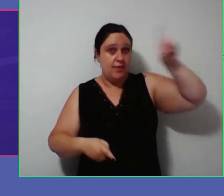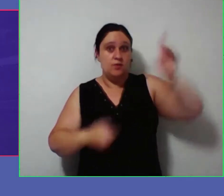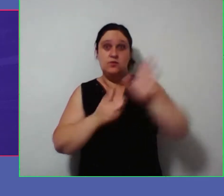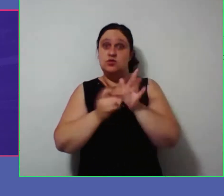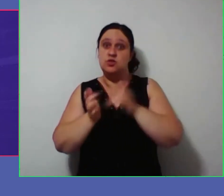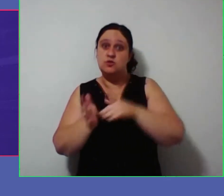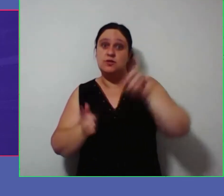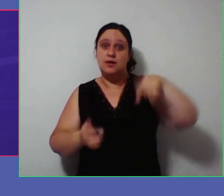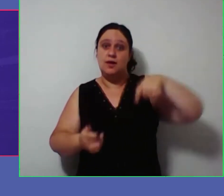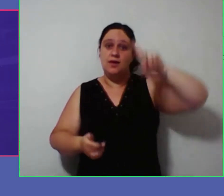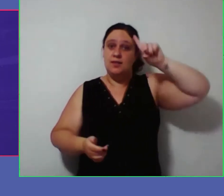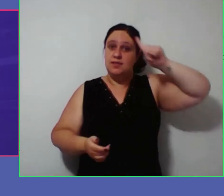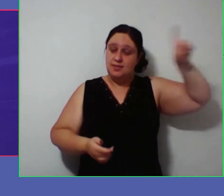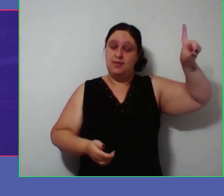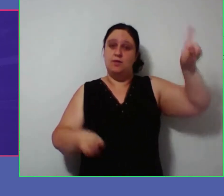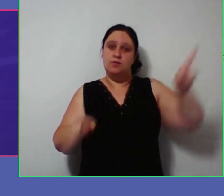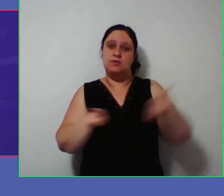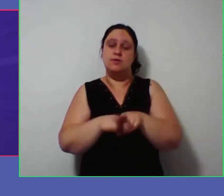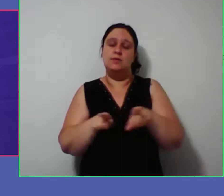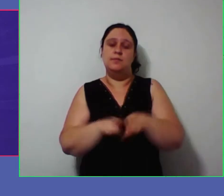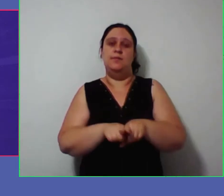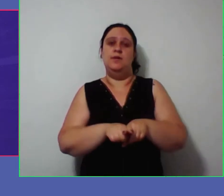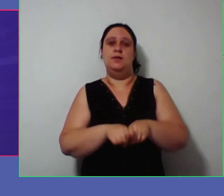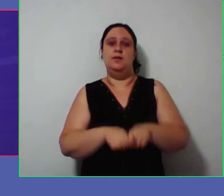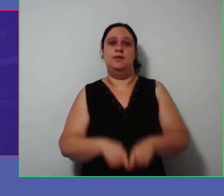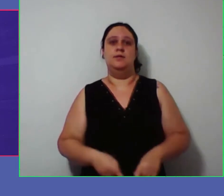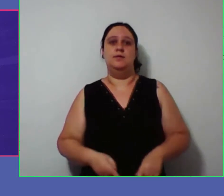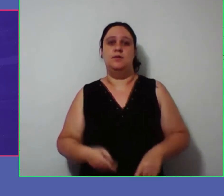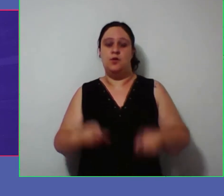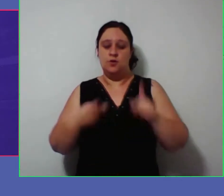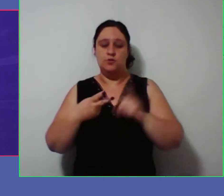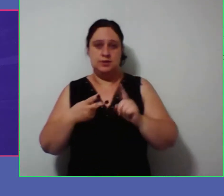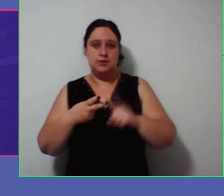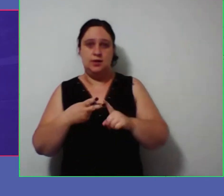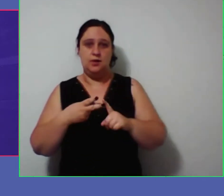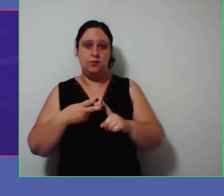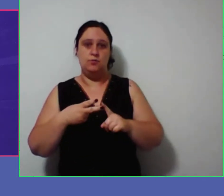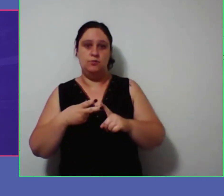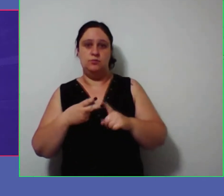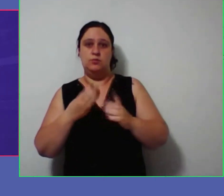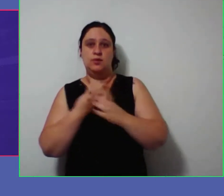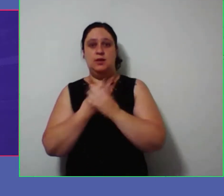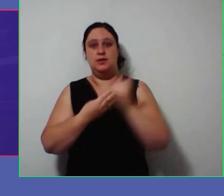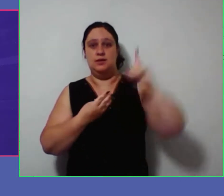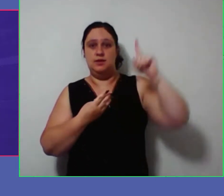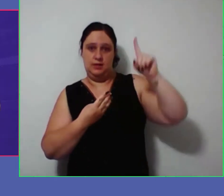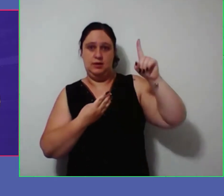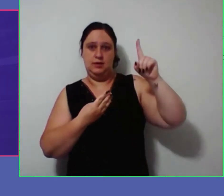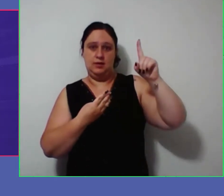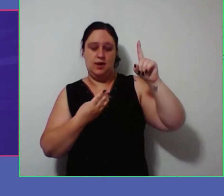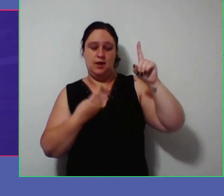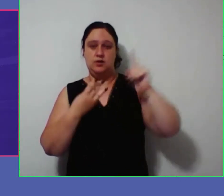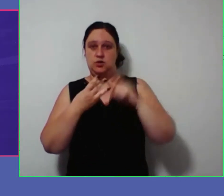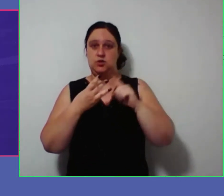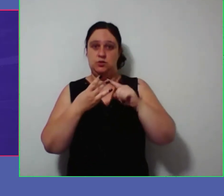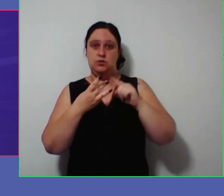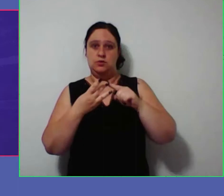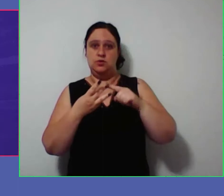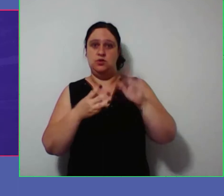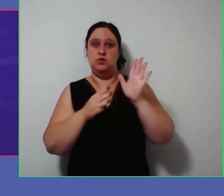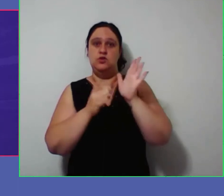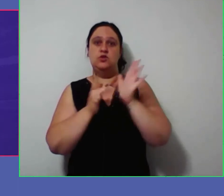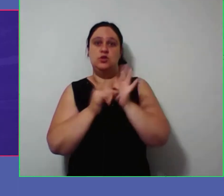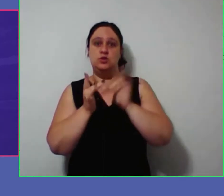Deus vivo, ele é o segundo da Trindade, ele é o Filho, né, do Deus triuno. Deus é um só, mas na